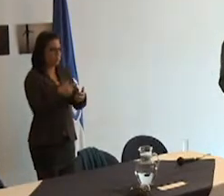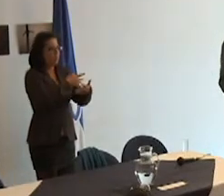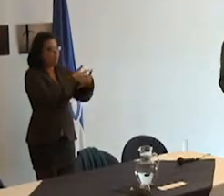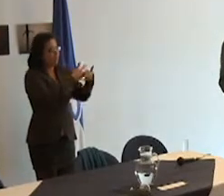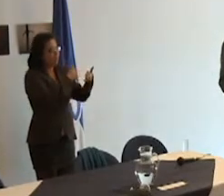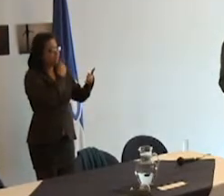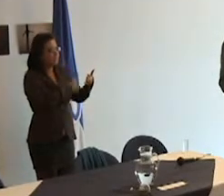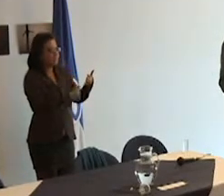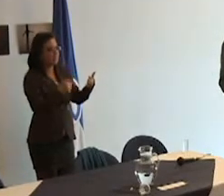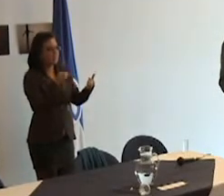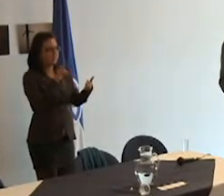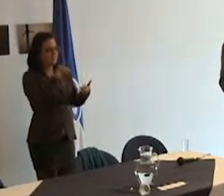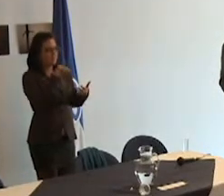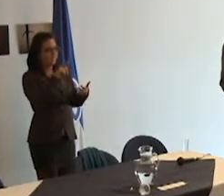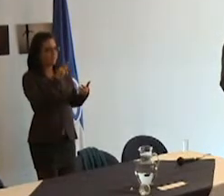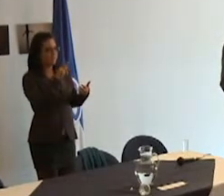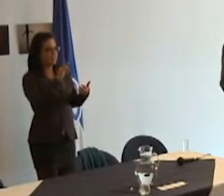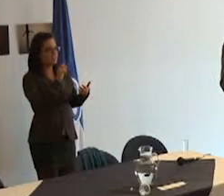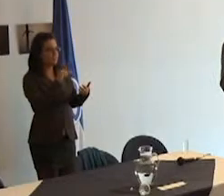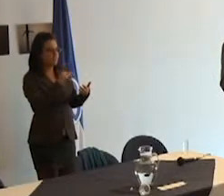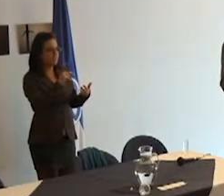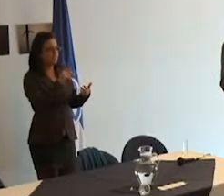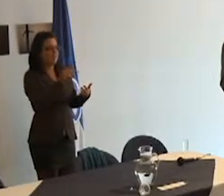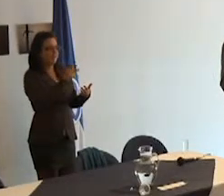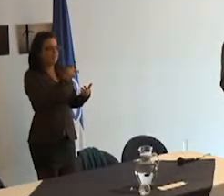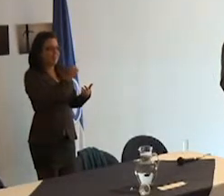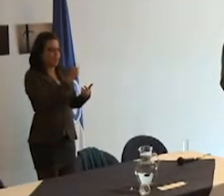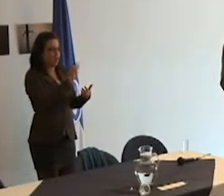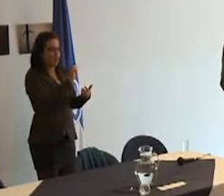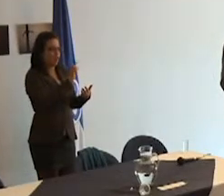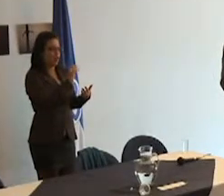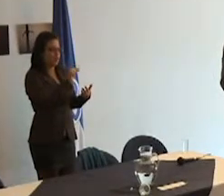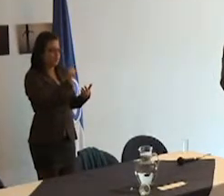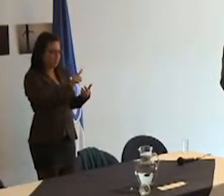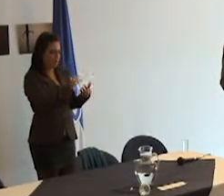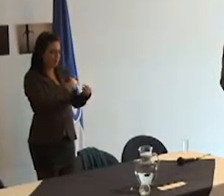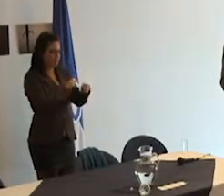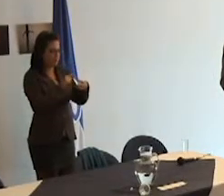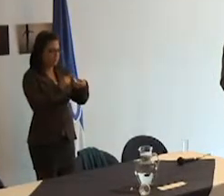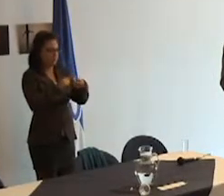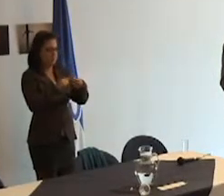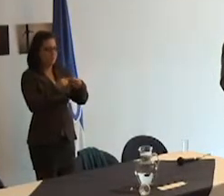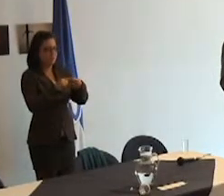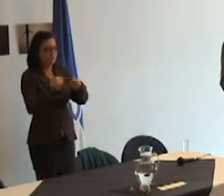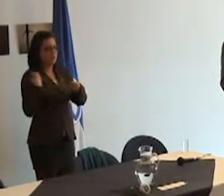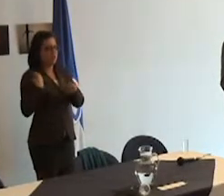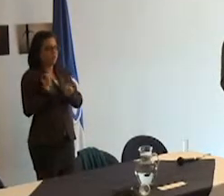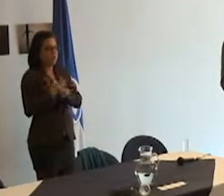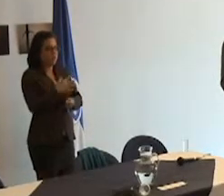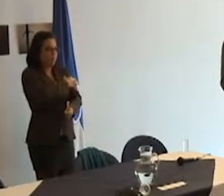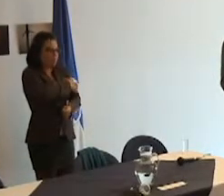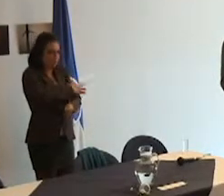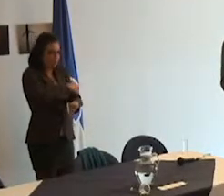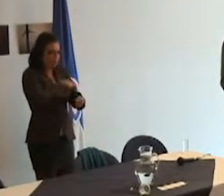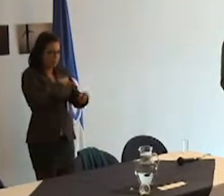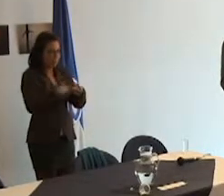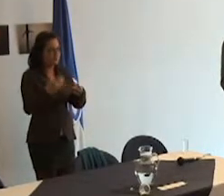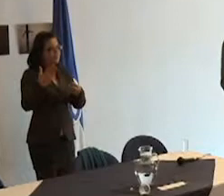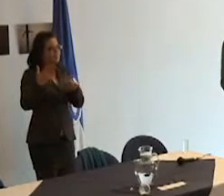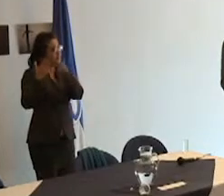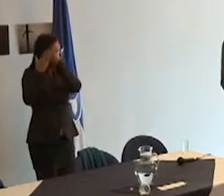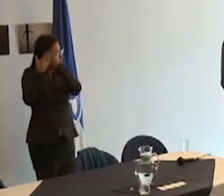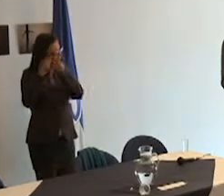texto Inflexión de Colonial: la colonialidad del poder, la colonialidad del saber y la colonialidad del